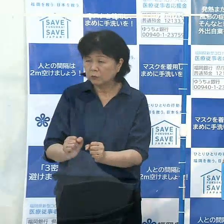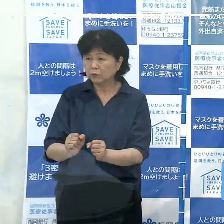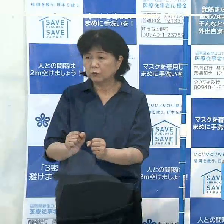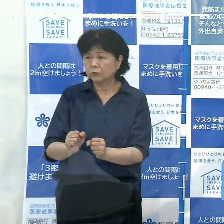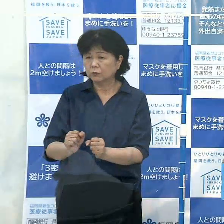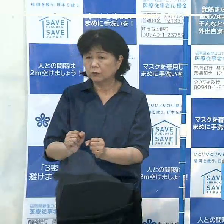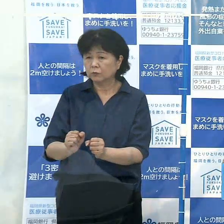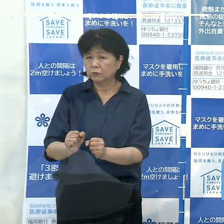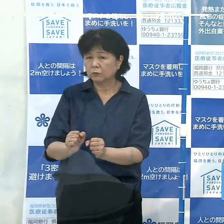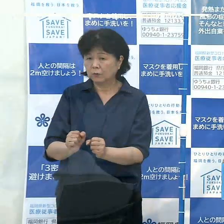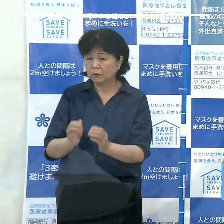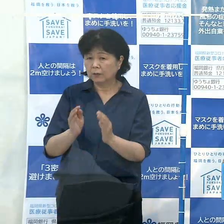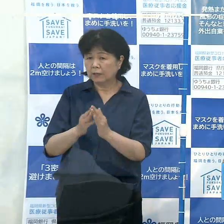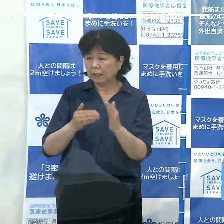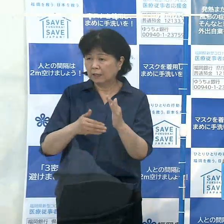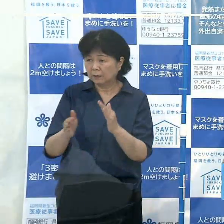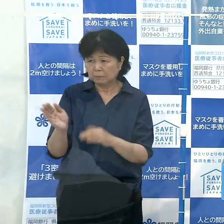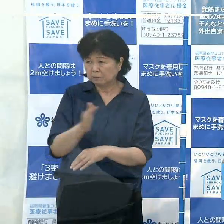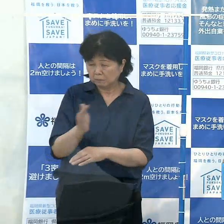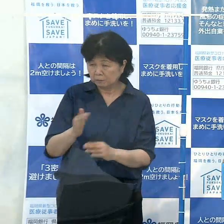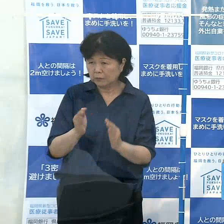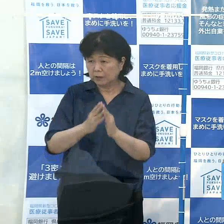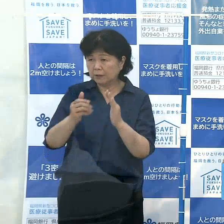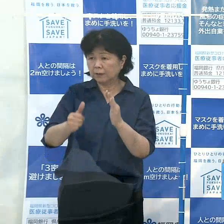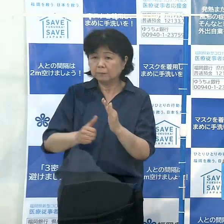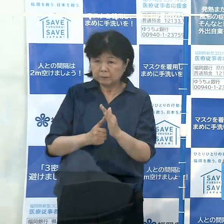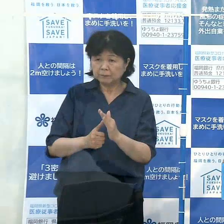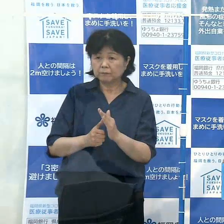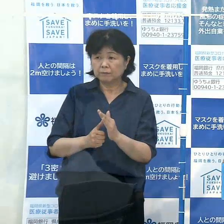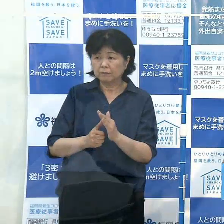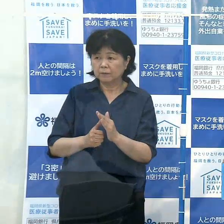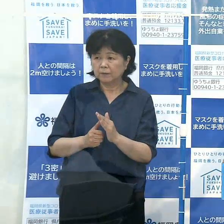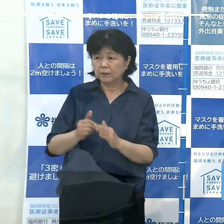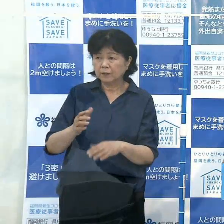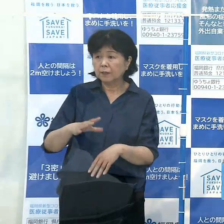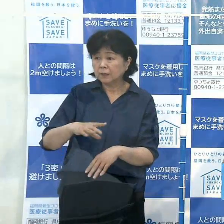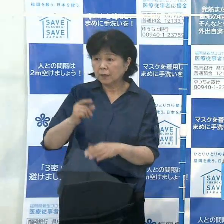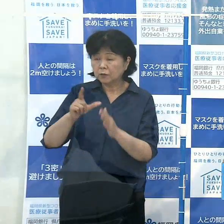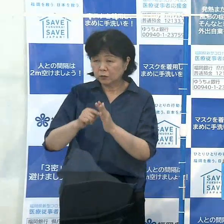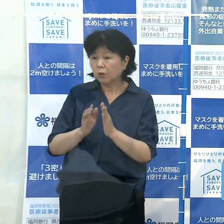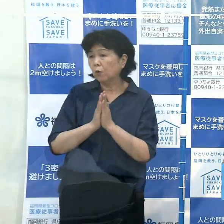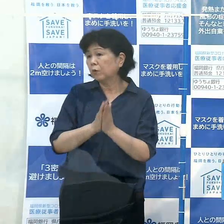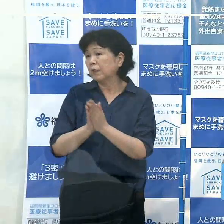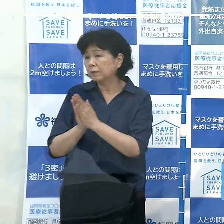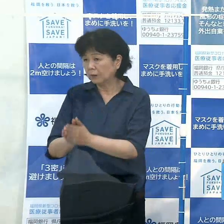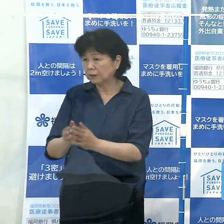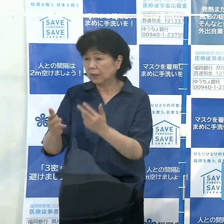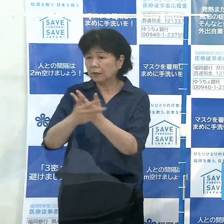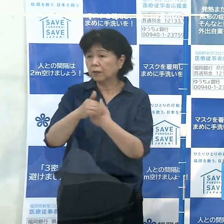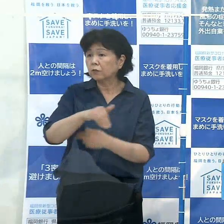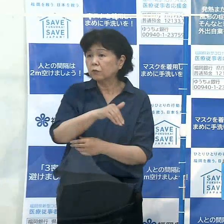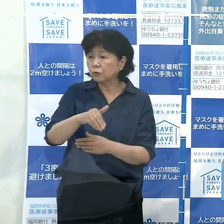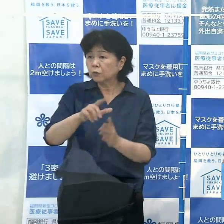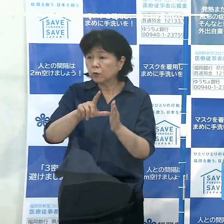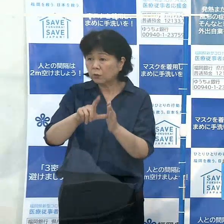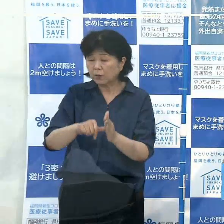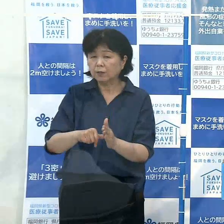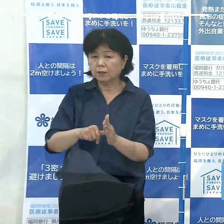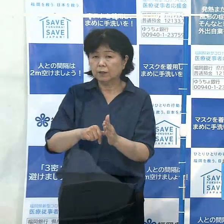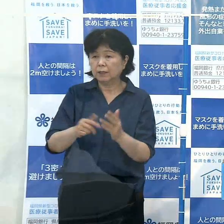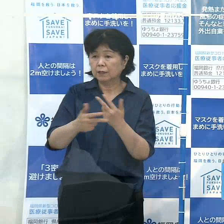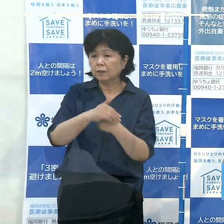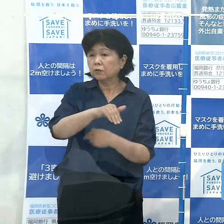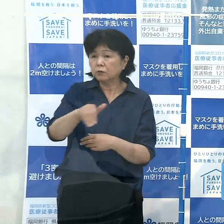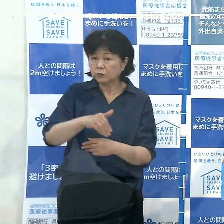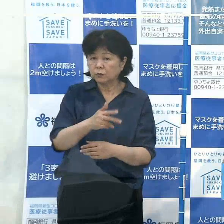請をかけたり外出の自粛をやらせていただいたわけでございますけれども、北九州の時には北九州の市